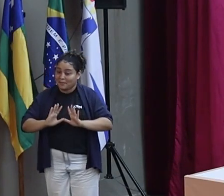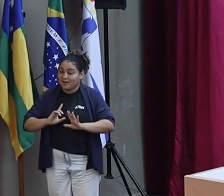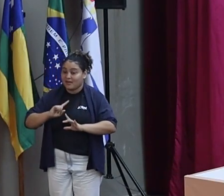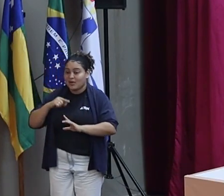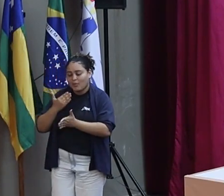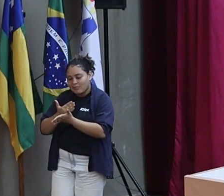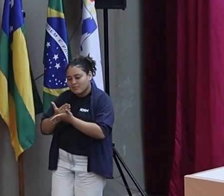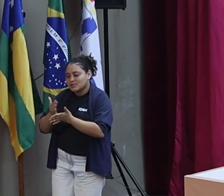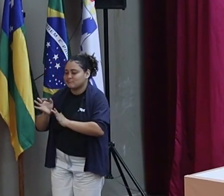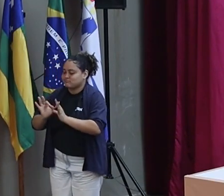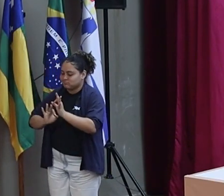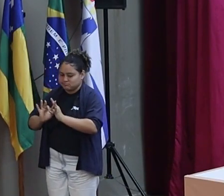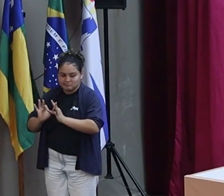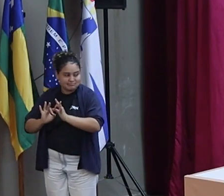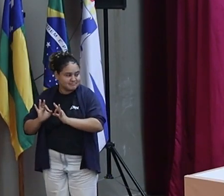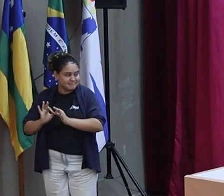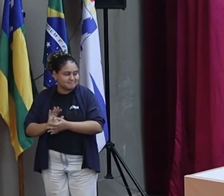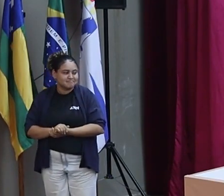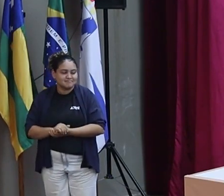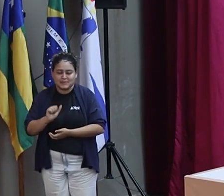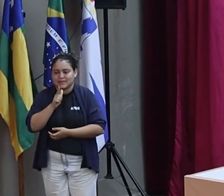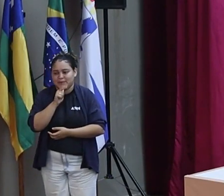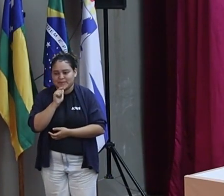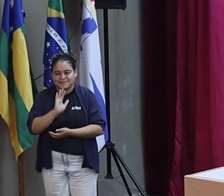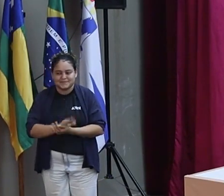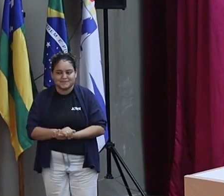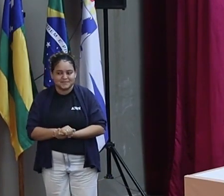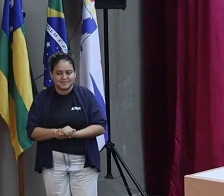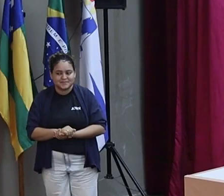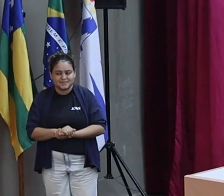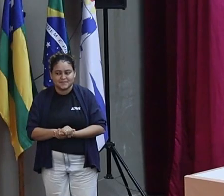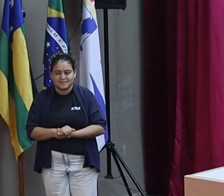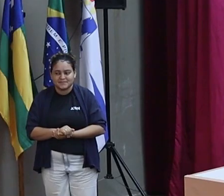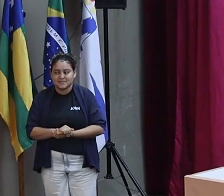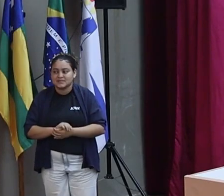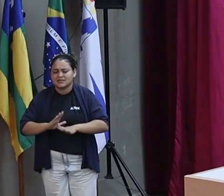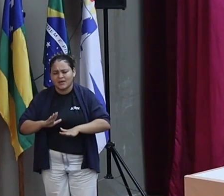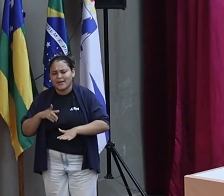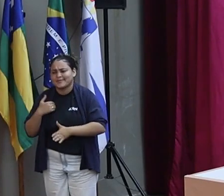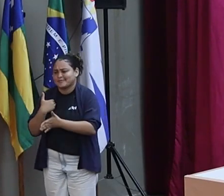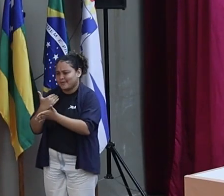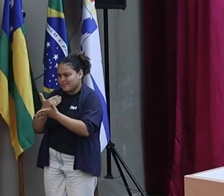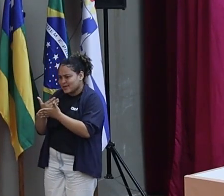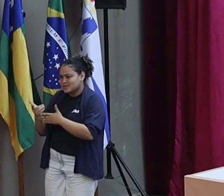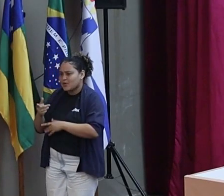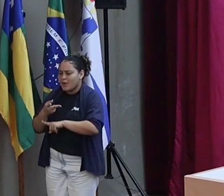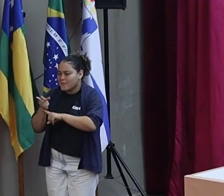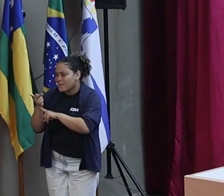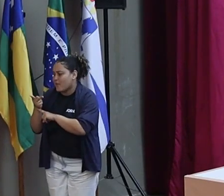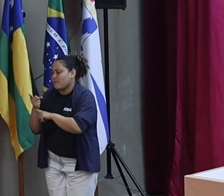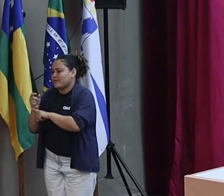a nos organizar, um pouquinho só de aula, e decidimos procurar os movimentos sociais que